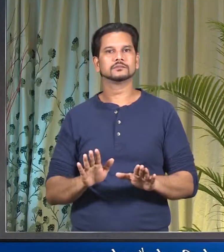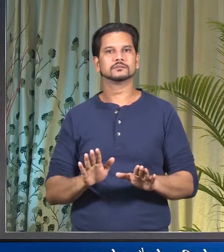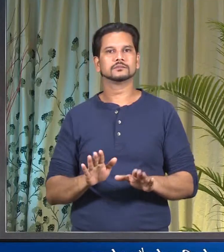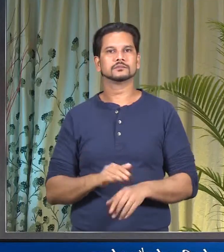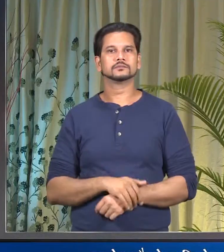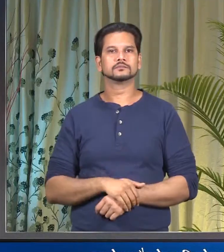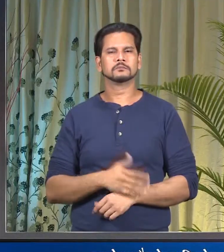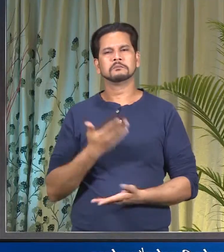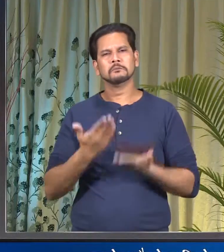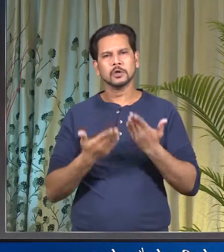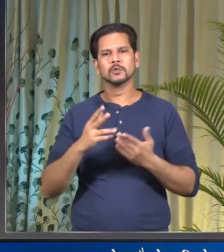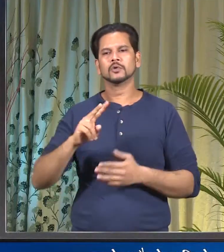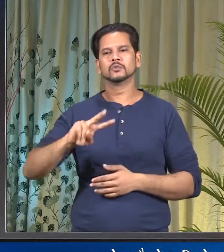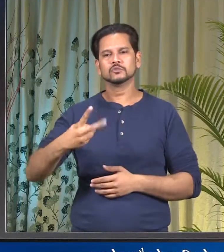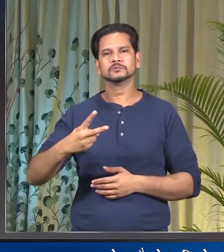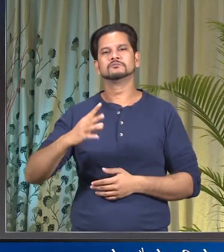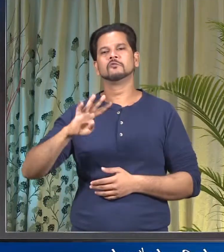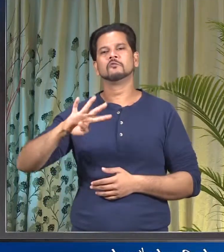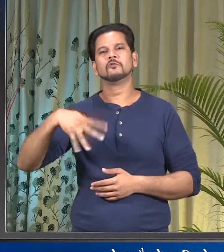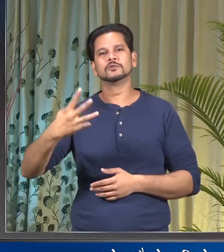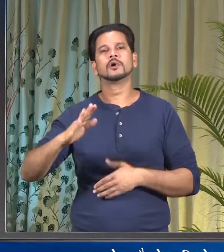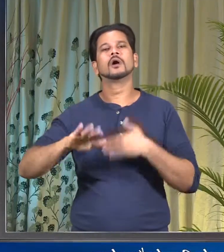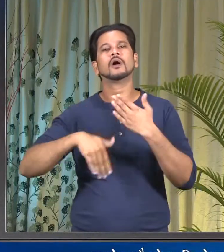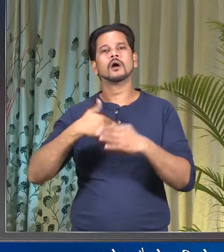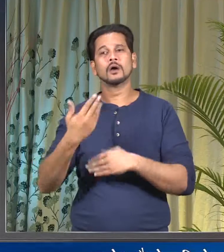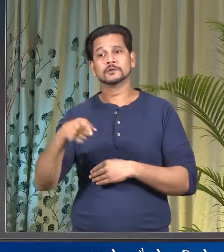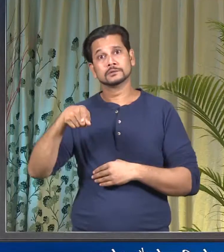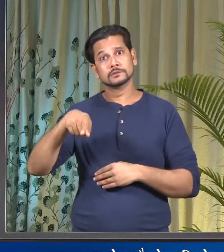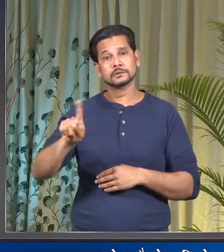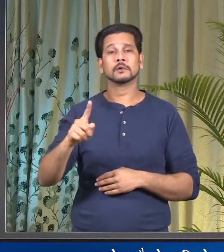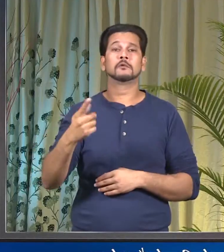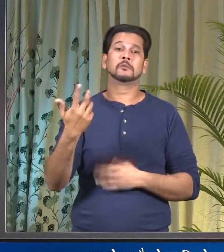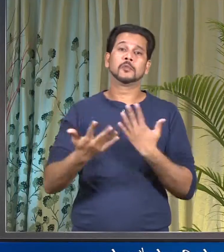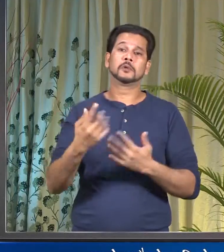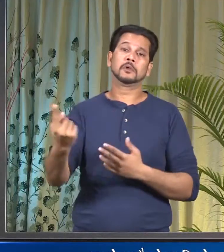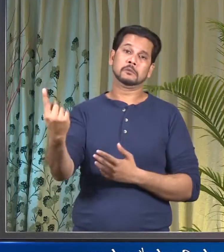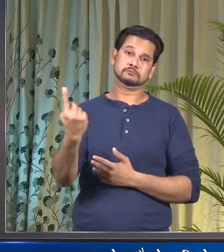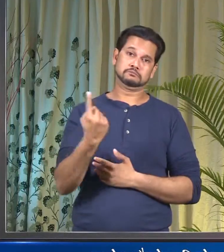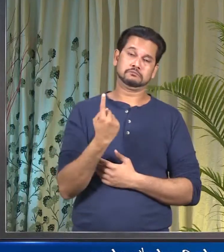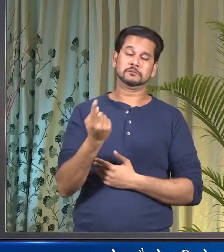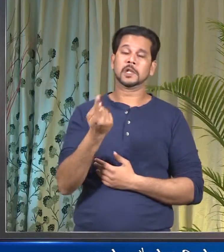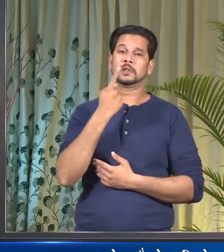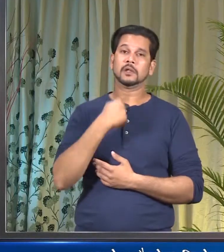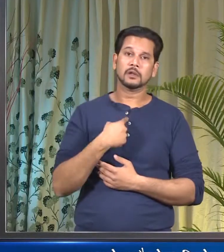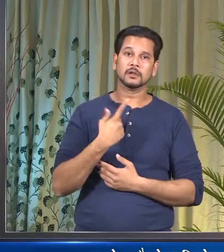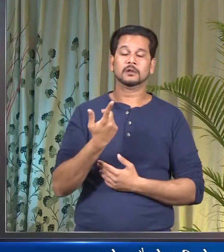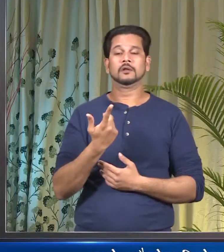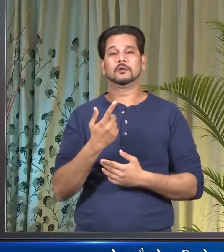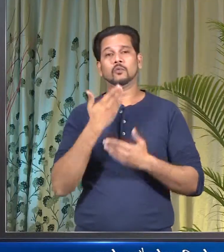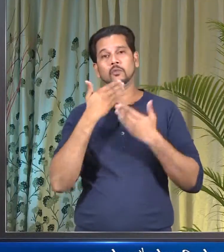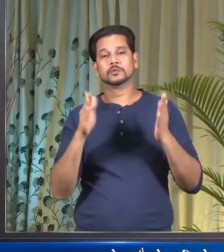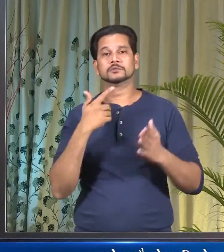और दो-चार दिन के बाद वो आकर के एड्मिट कर लेता है कि उस समय मैंने